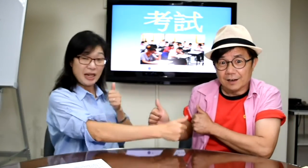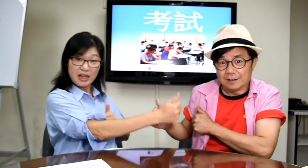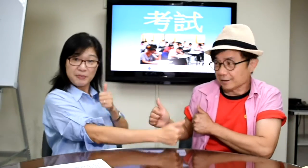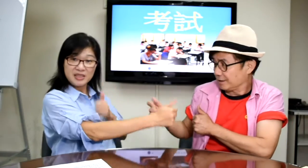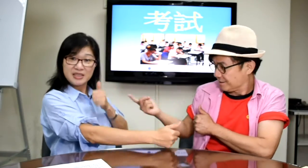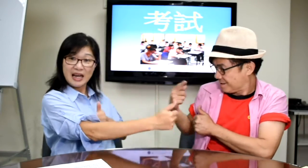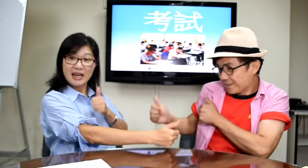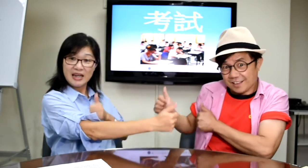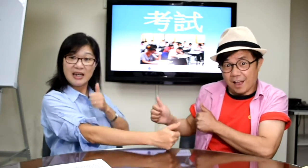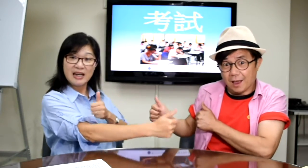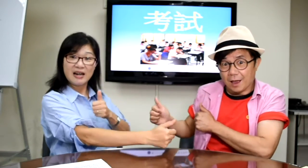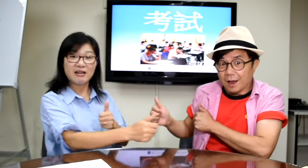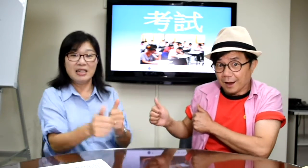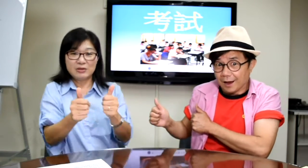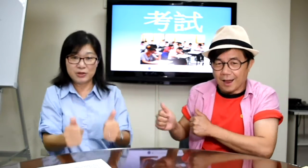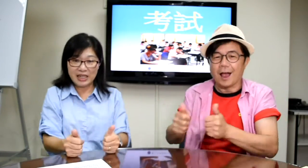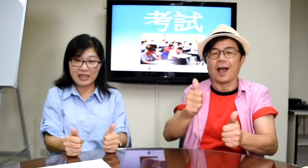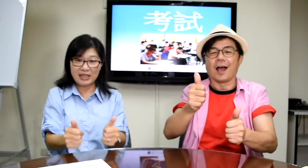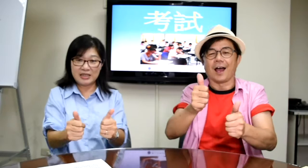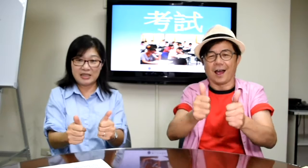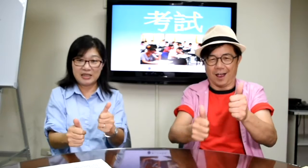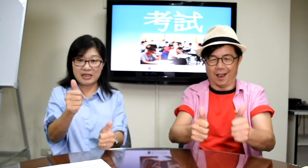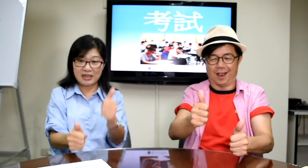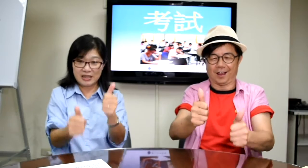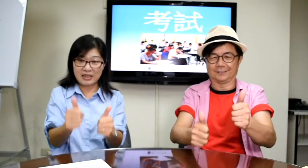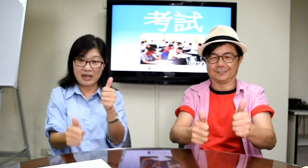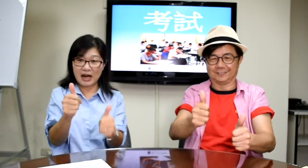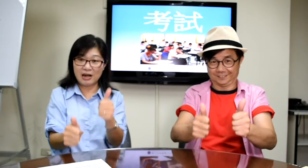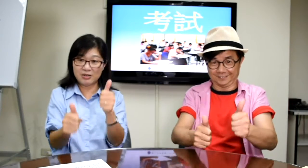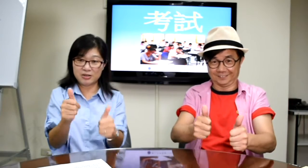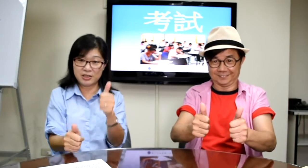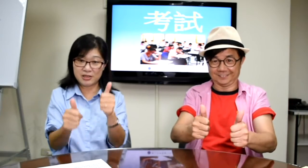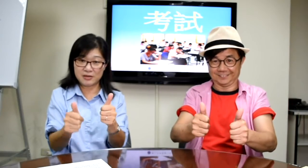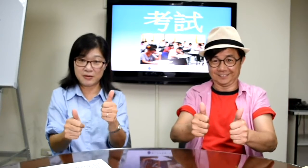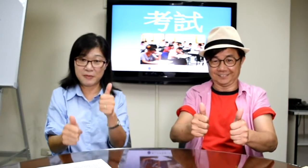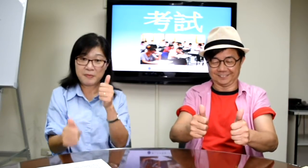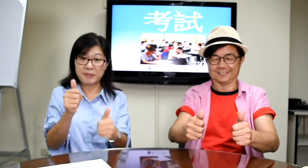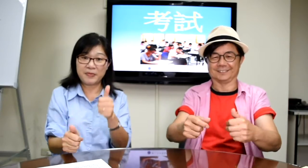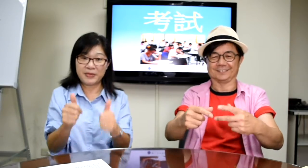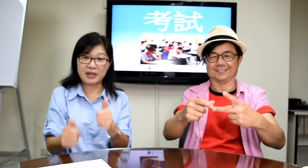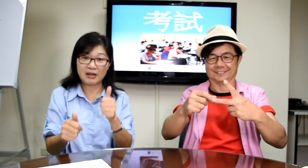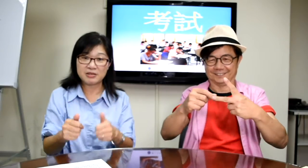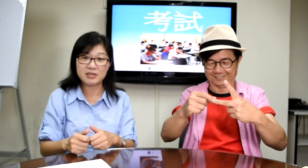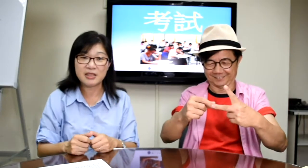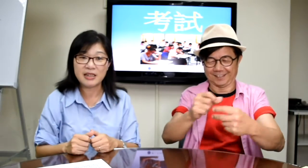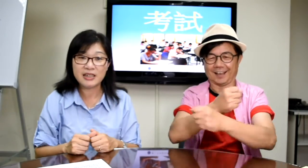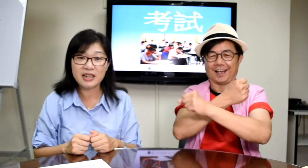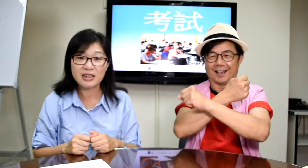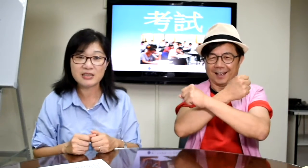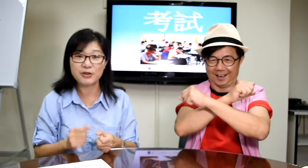比赛，要坐在一起，考试，考试，第二个手语交